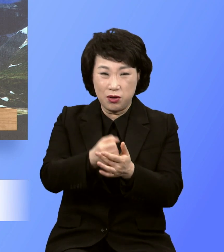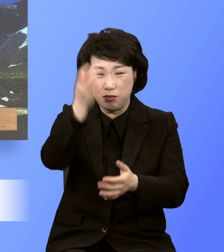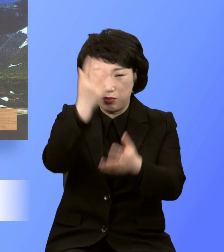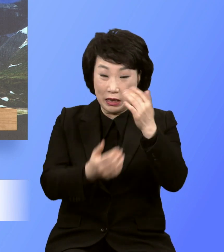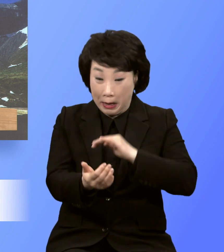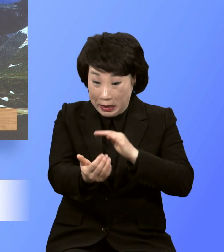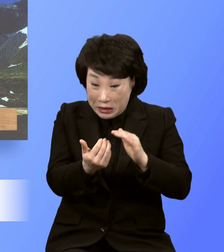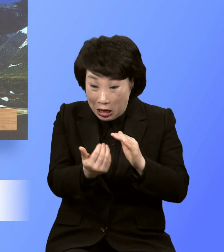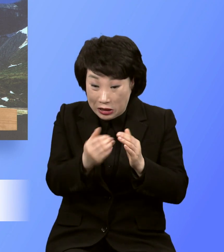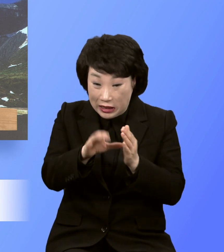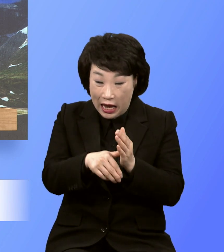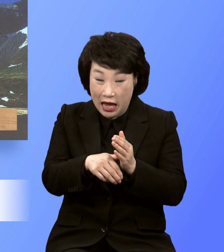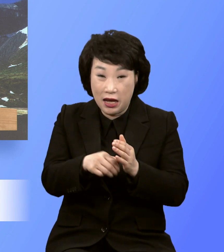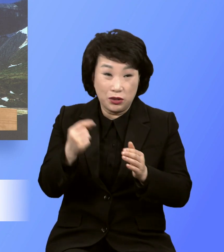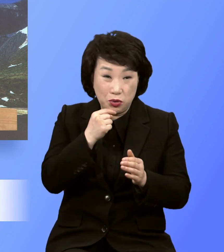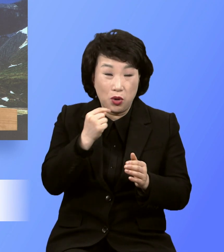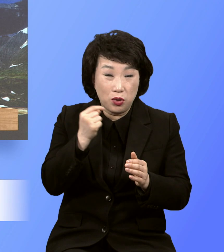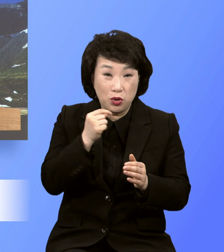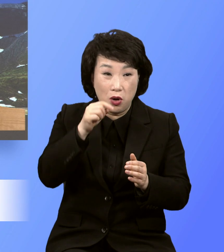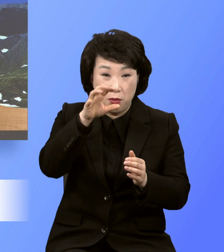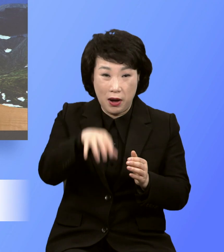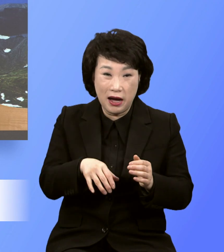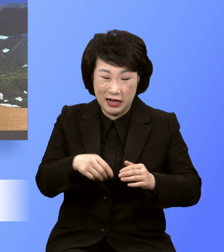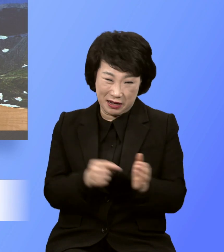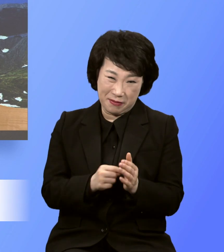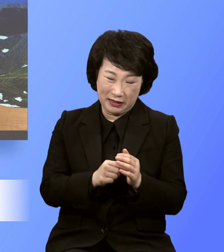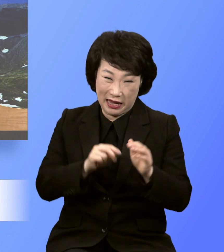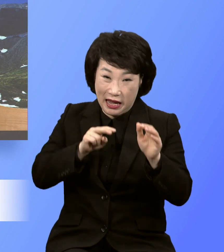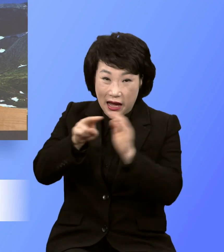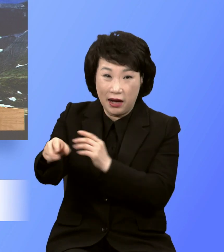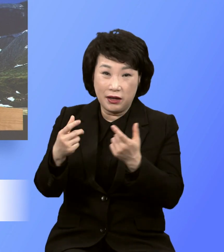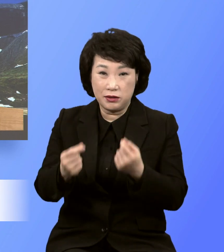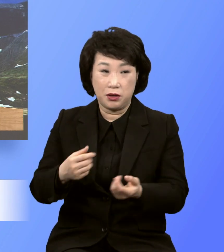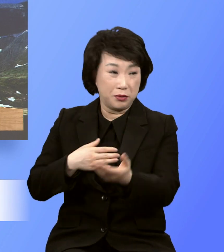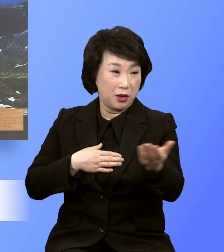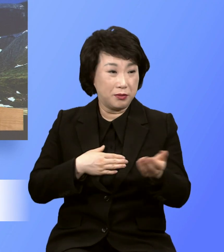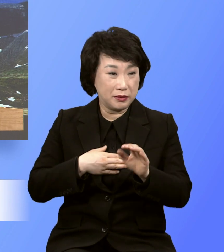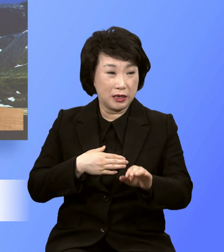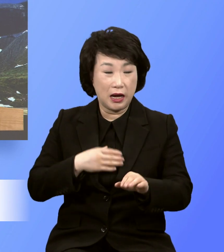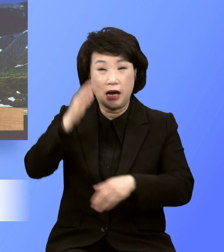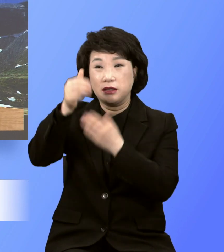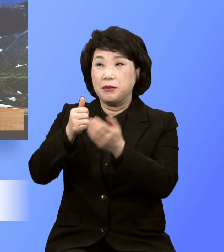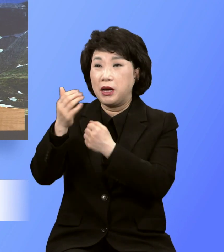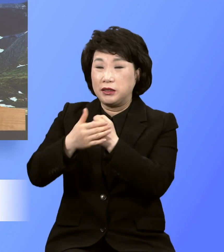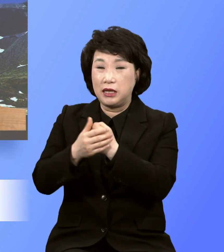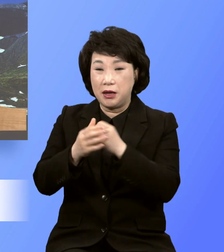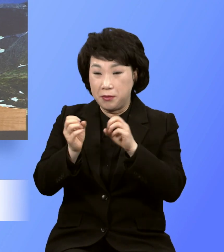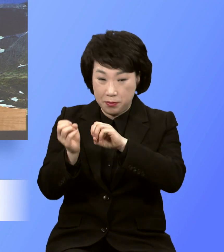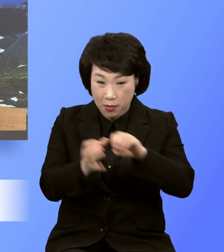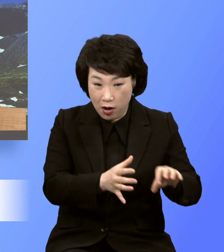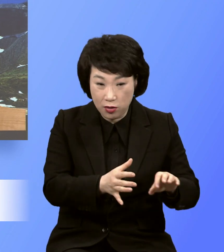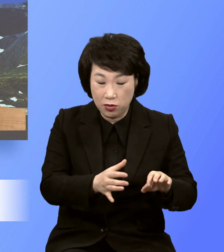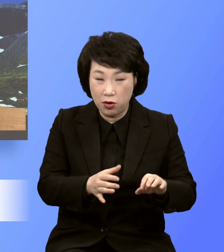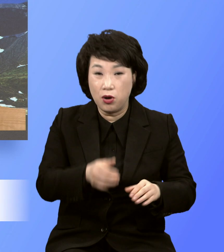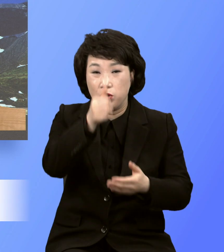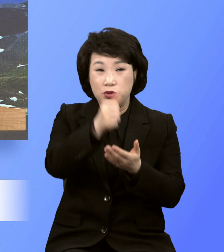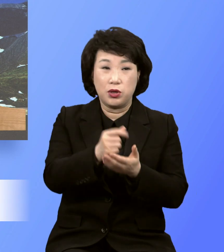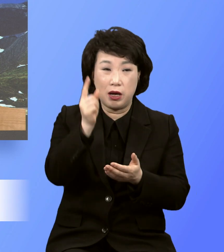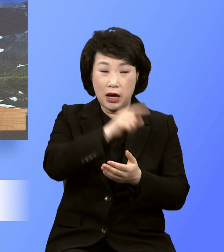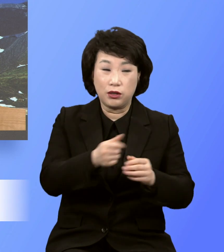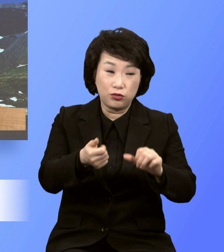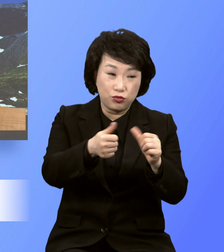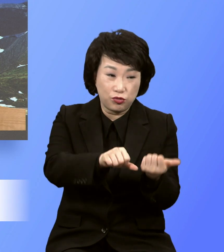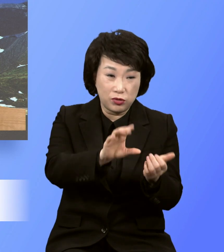화염 직전에 소돔을 급하게 뛰쳐나왔듯이 감히 하나님의 은혜를 짓밟고 죄악의